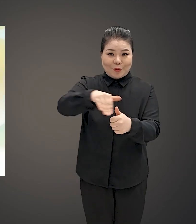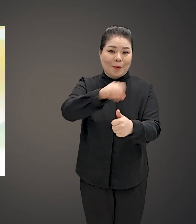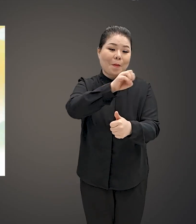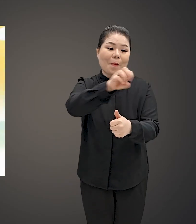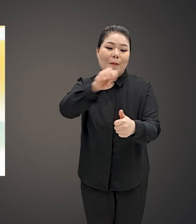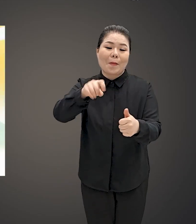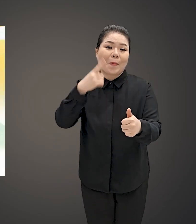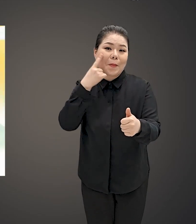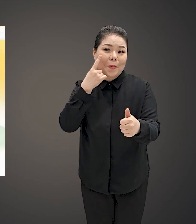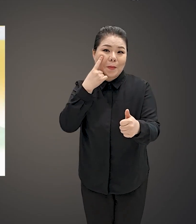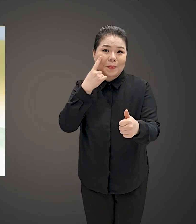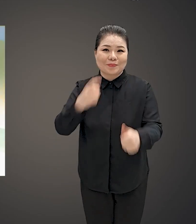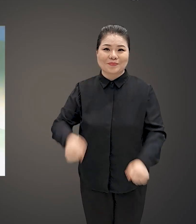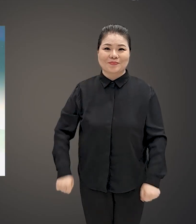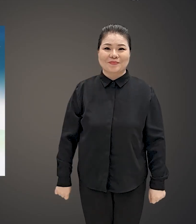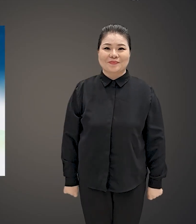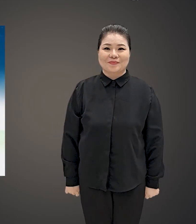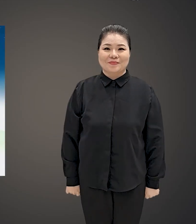말해보세요.